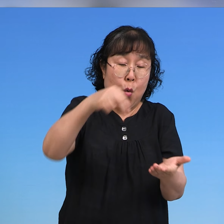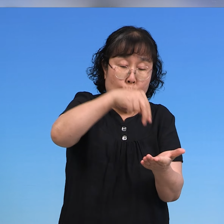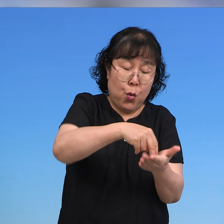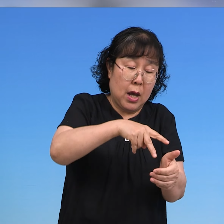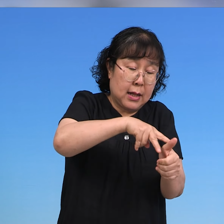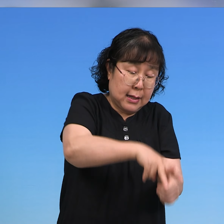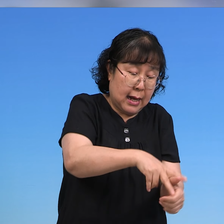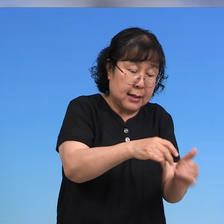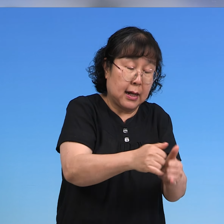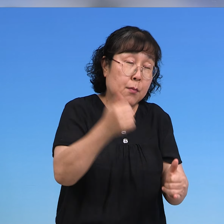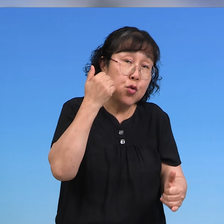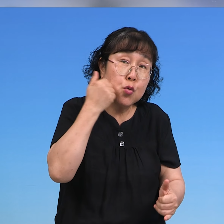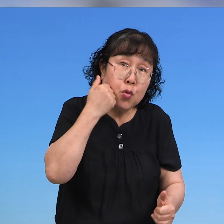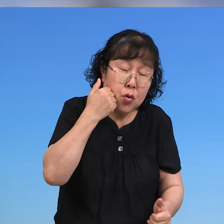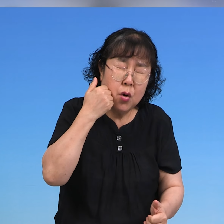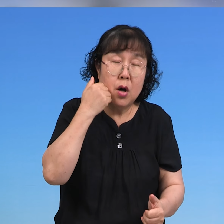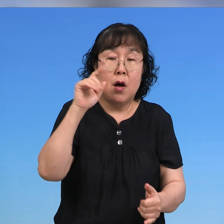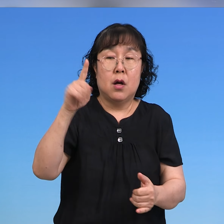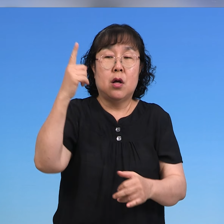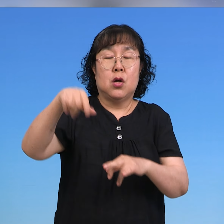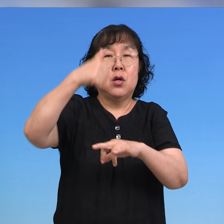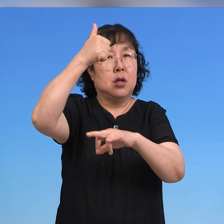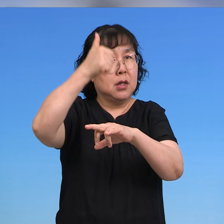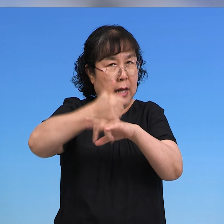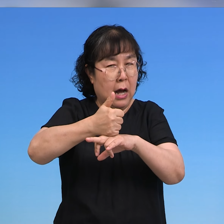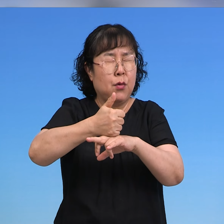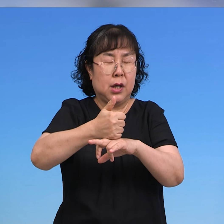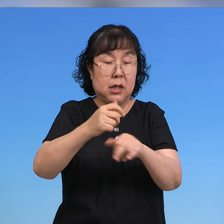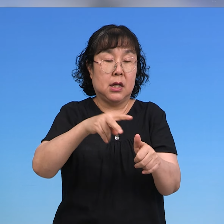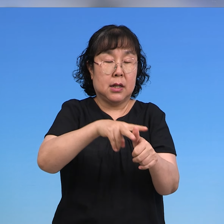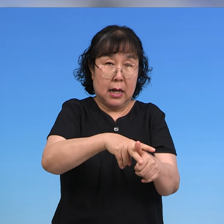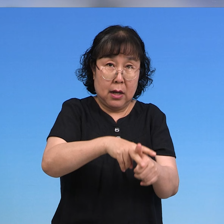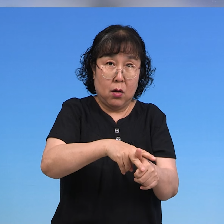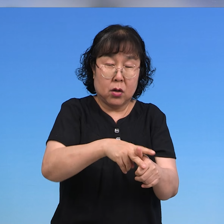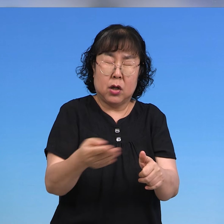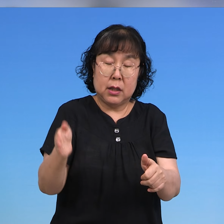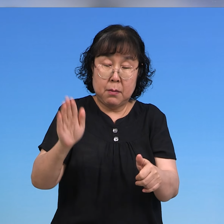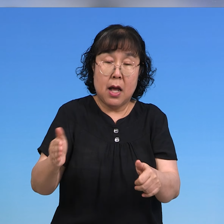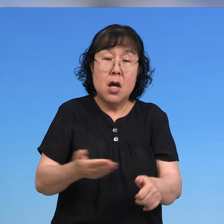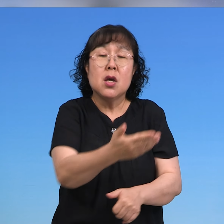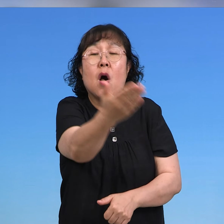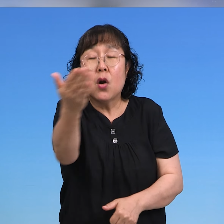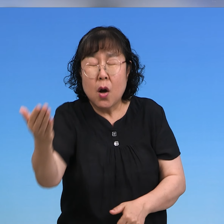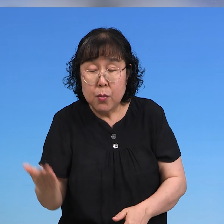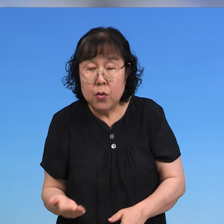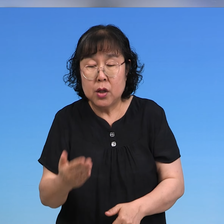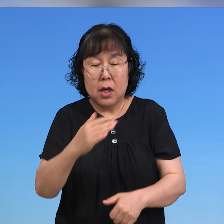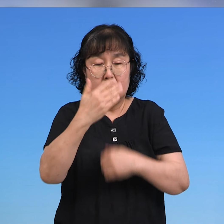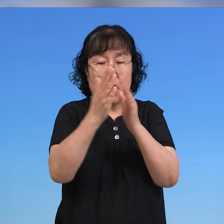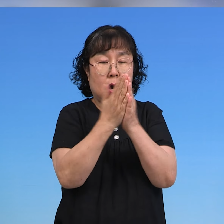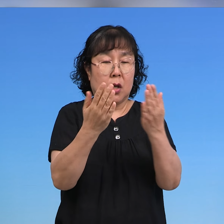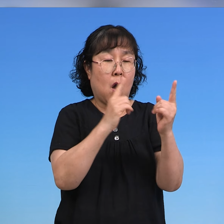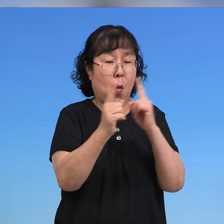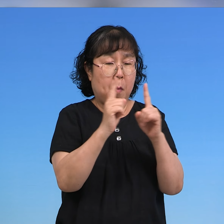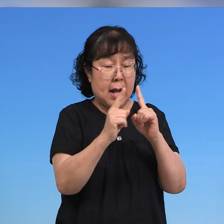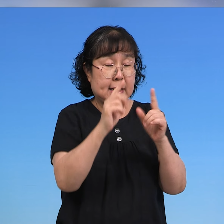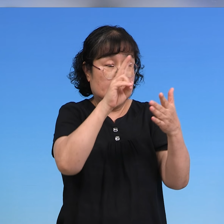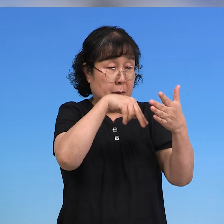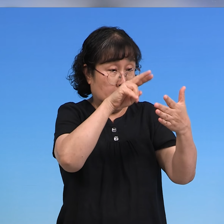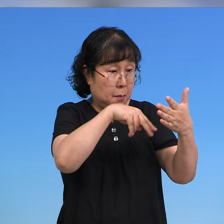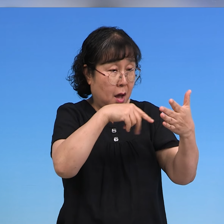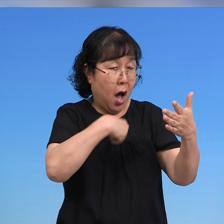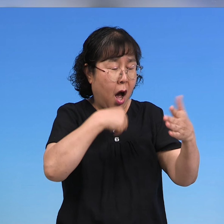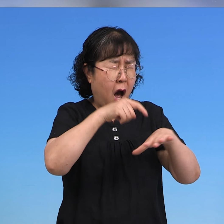그 떠오르겠지만 그러려고 이걸 기록한 게 아니잖아요. 여러분이 이런 말씀을 가지고 가슴이 뜨거워져야 돼요.